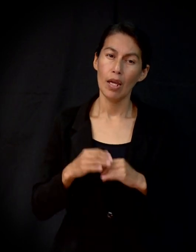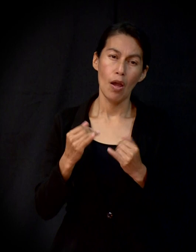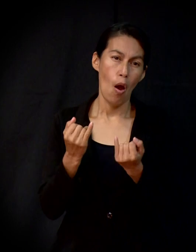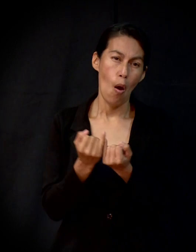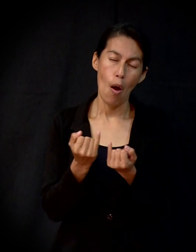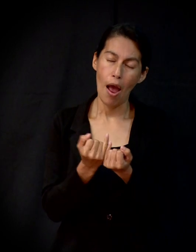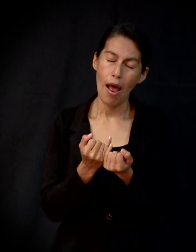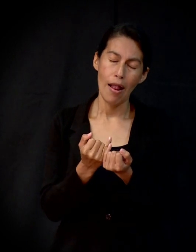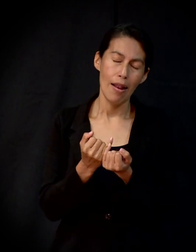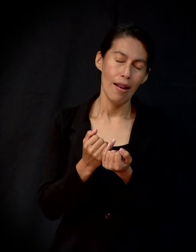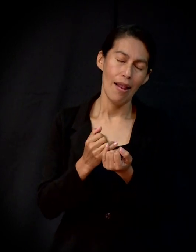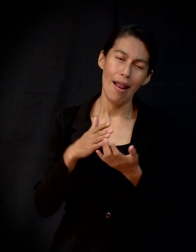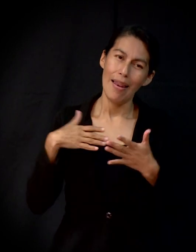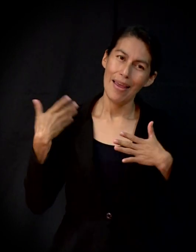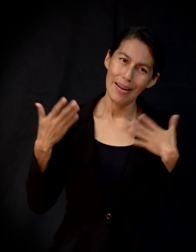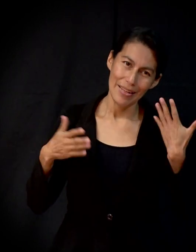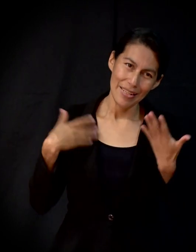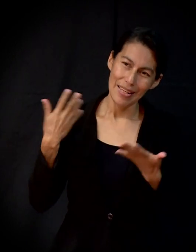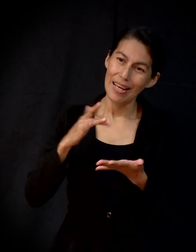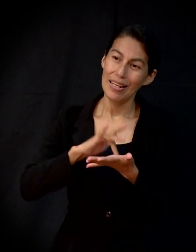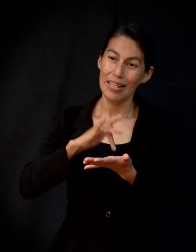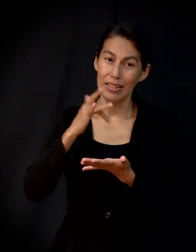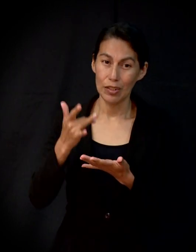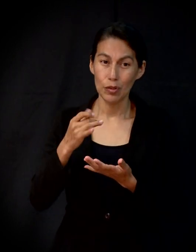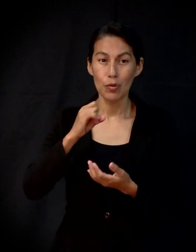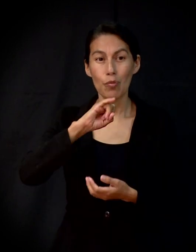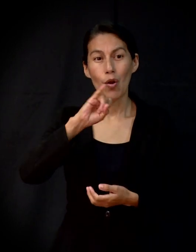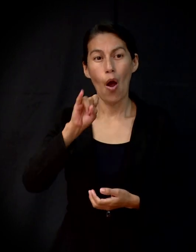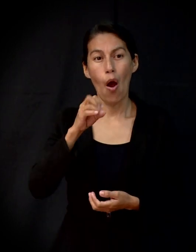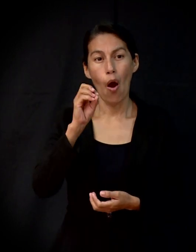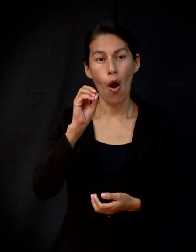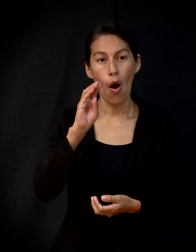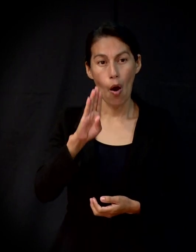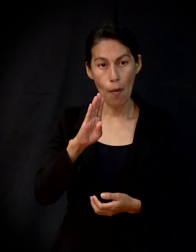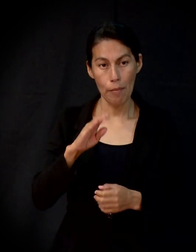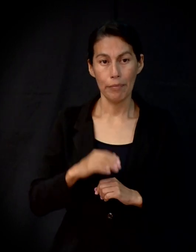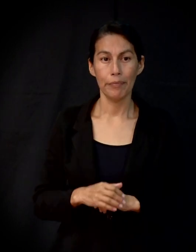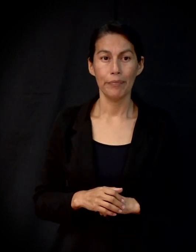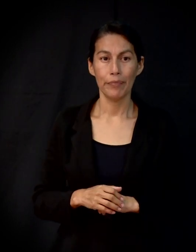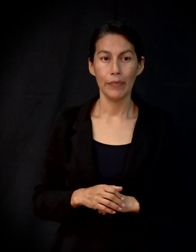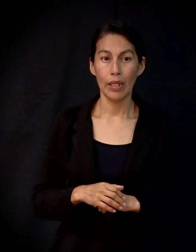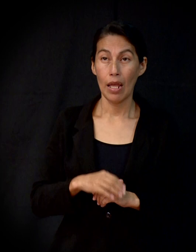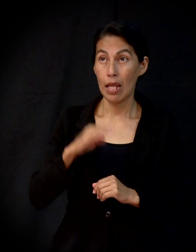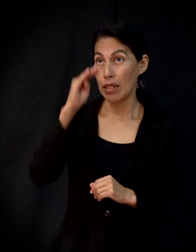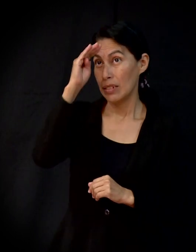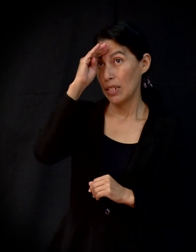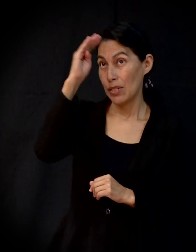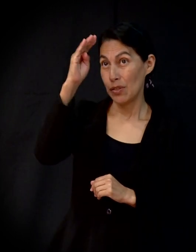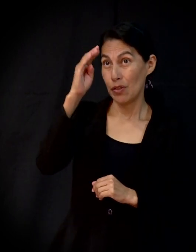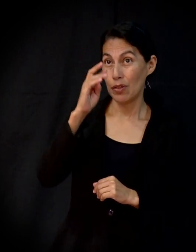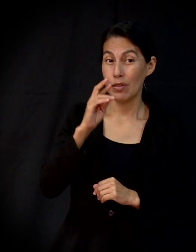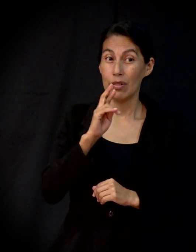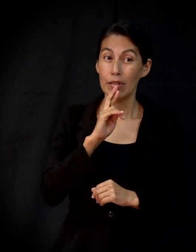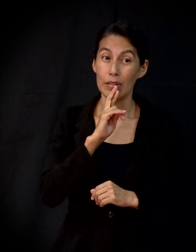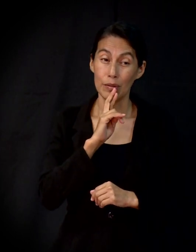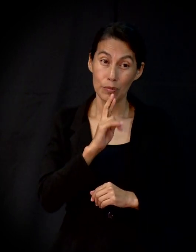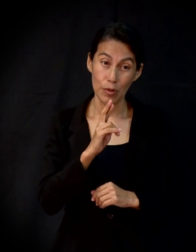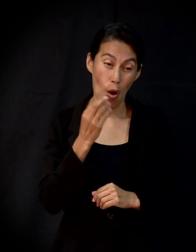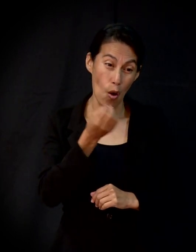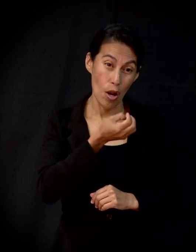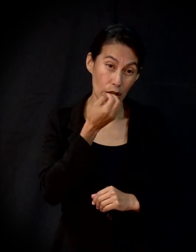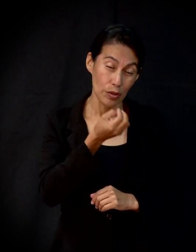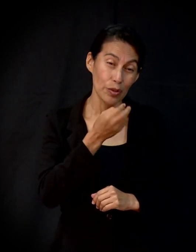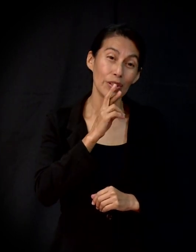una gratitud y alegría de parte de Job, porque el Señor ha contestado nuestra oración. Amén,